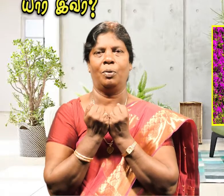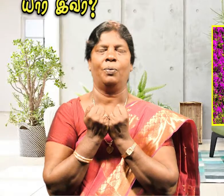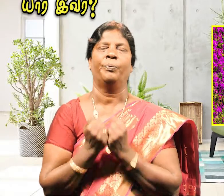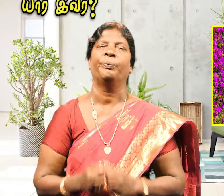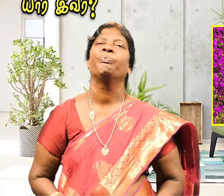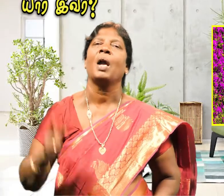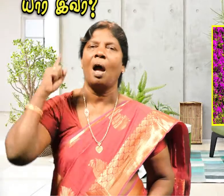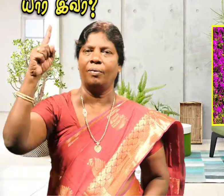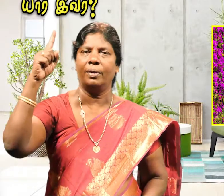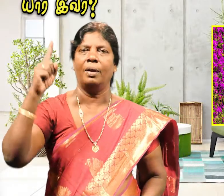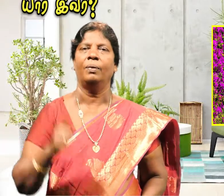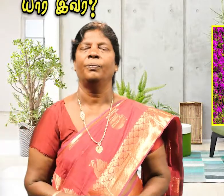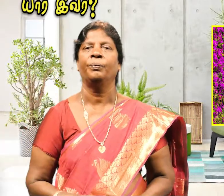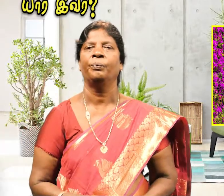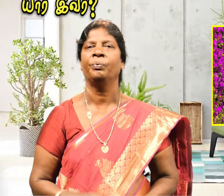போது,